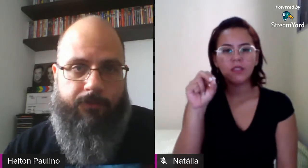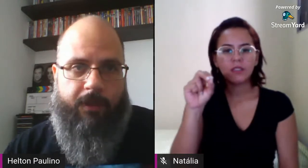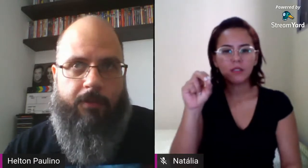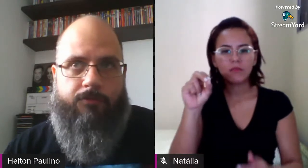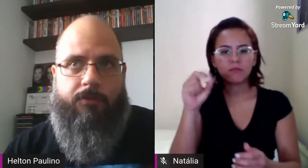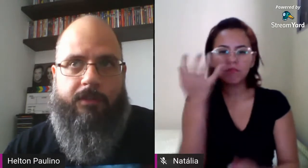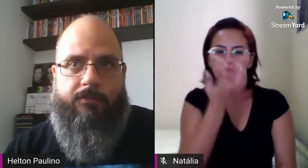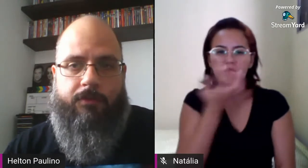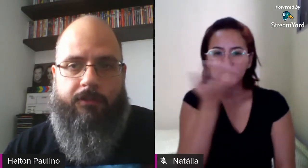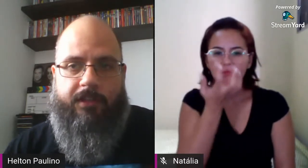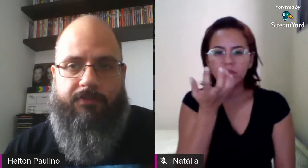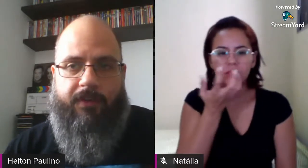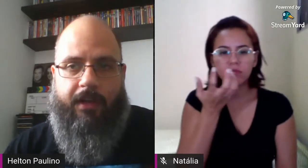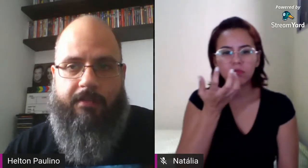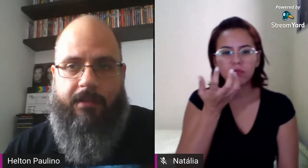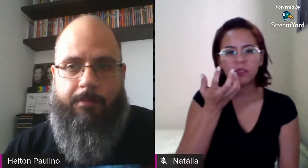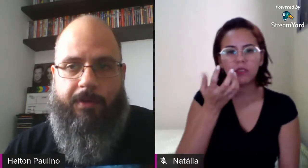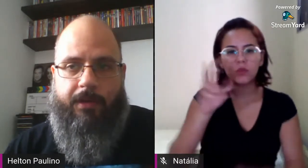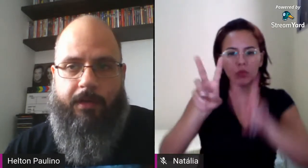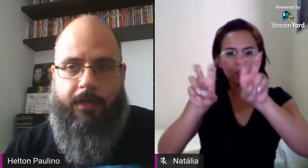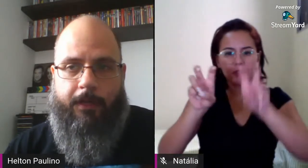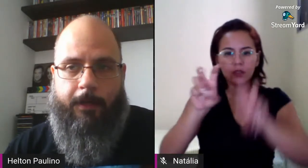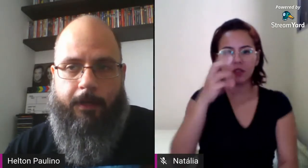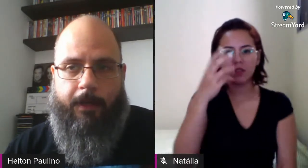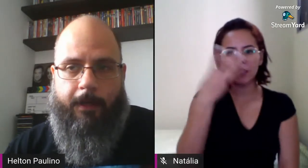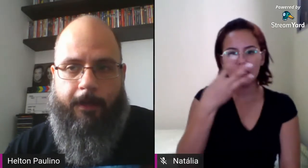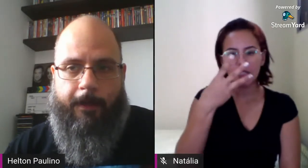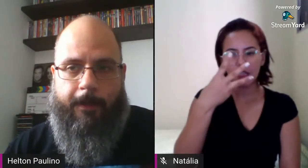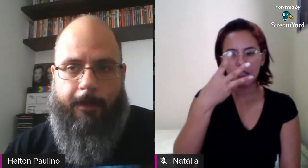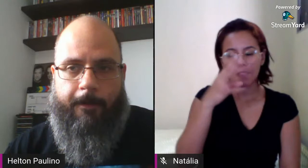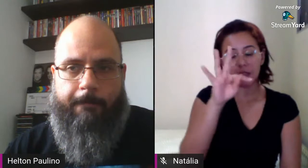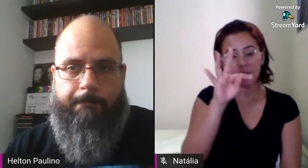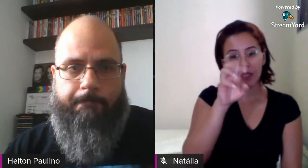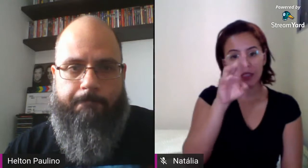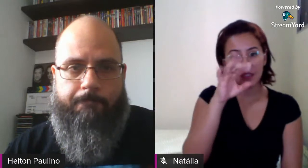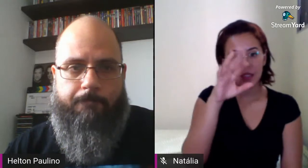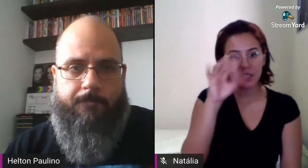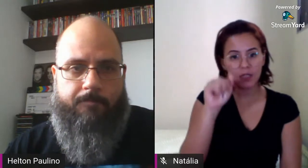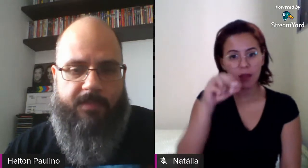Então, no final das contas, quando a gente fala sempre